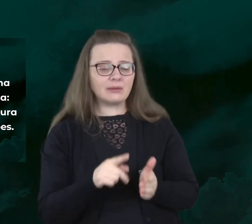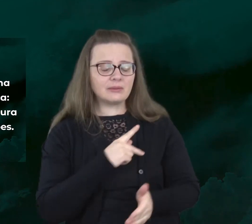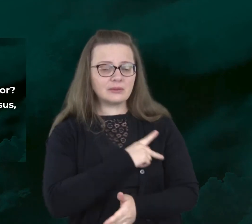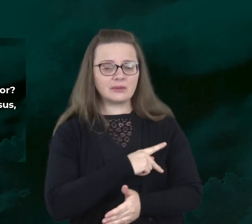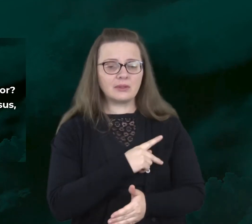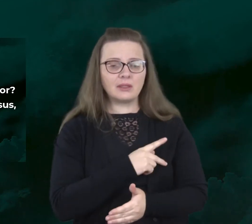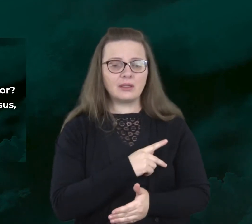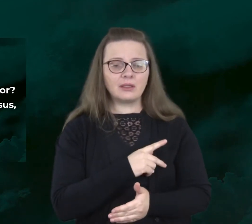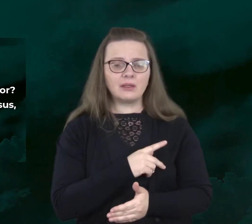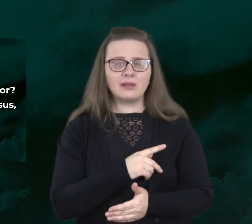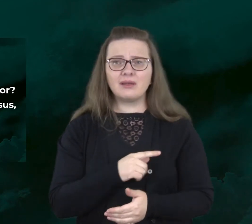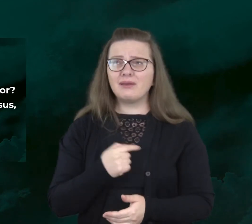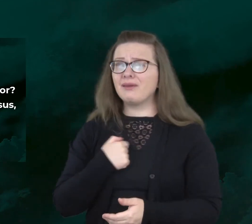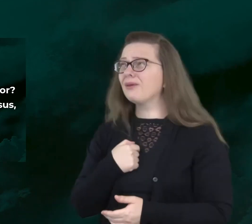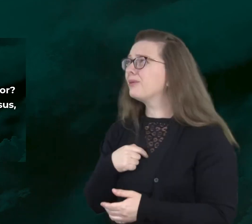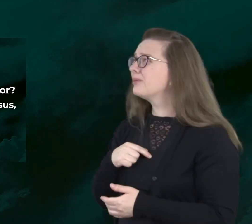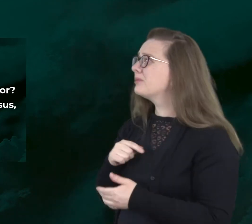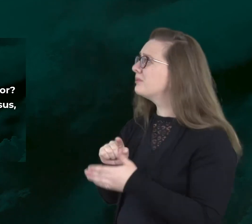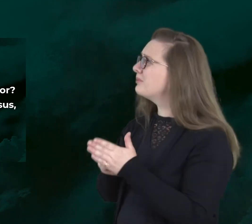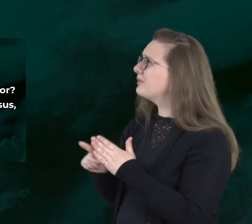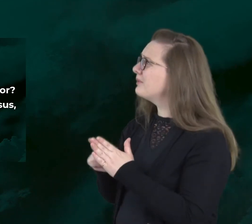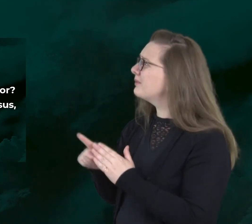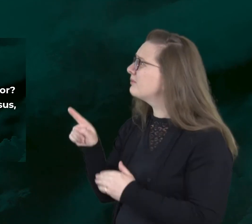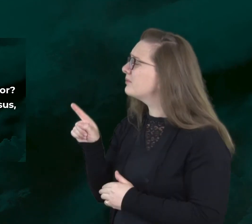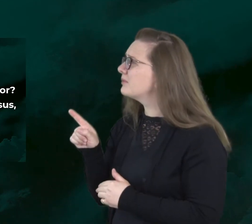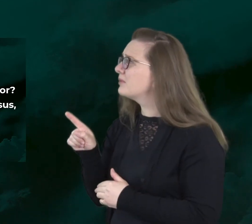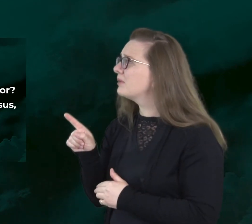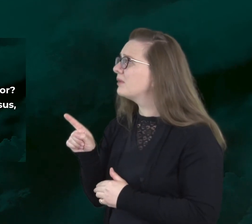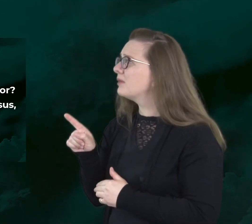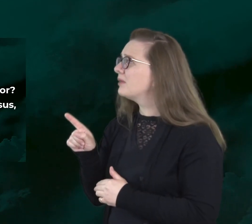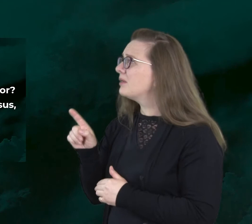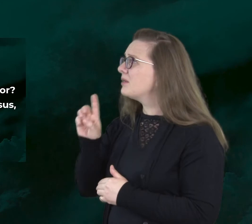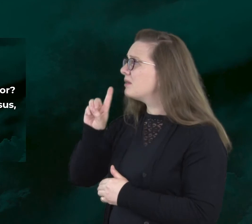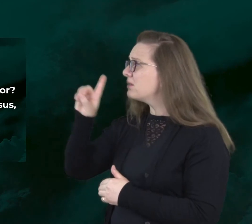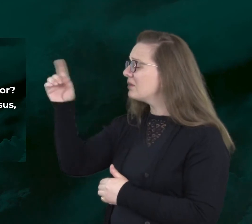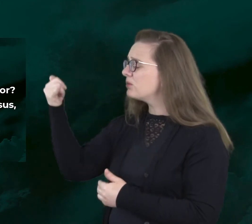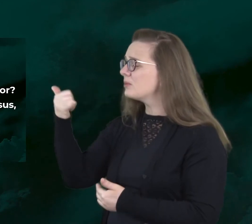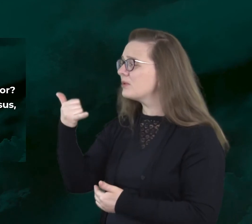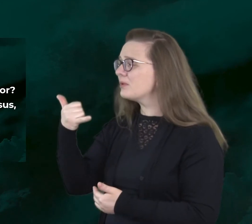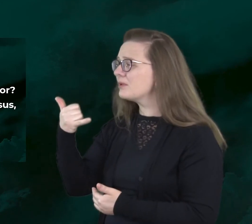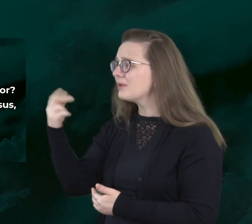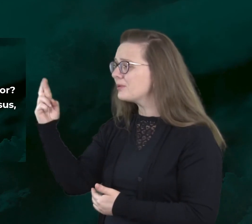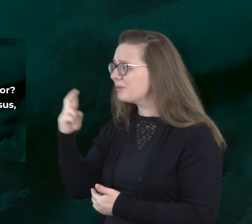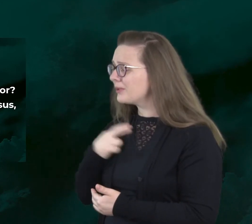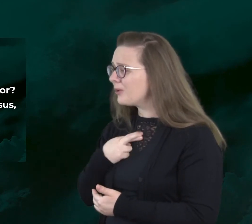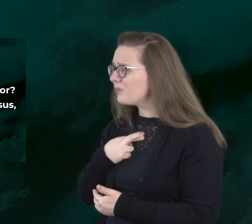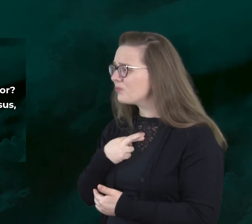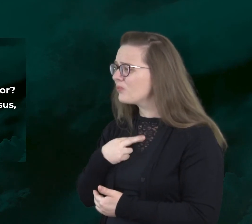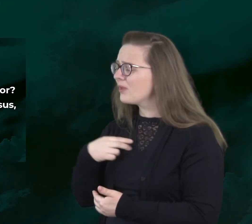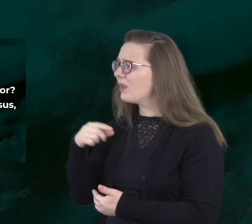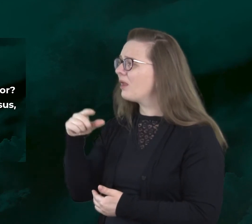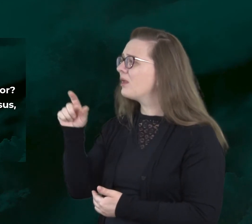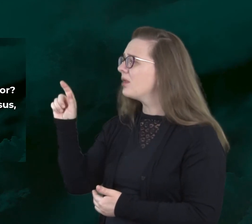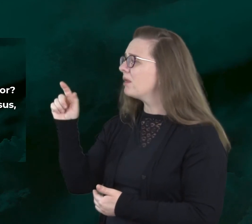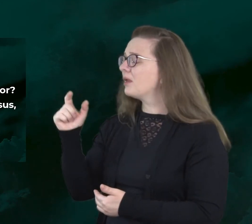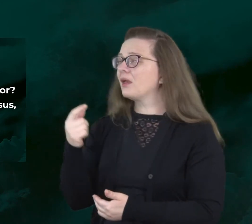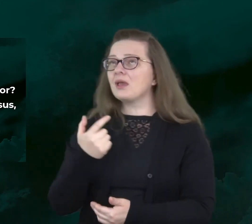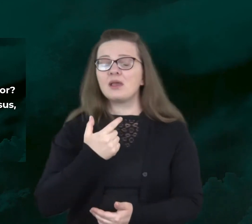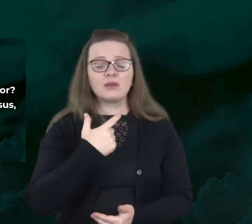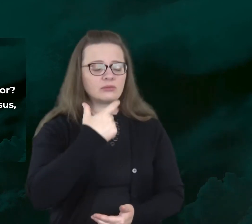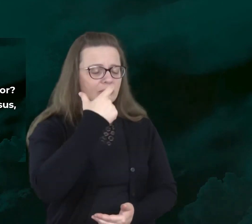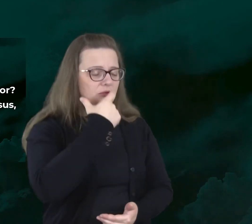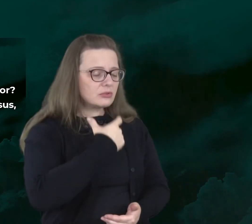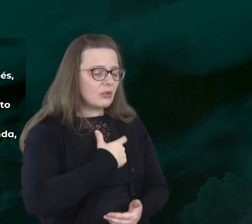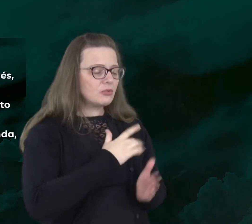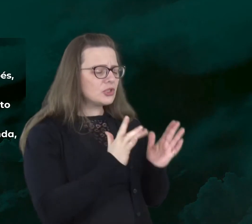eu lhe perguntei: quem és tu, Senhor? Ao que o Senhor respondeu: eu sou Jesus, a quem tu persegues.